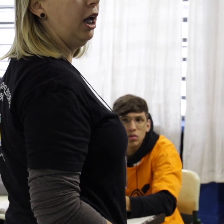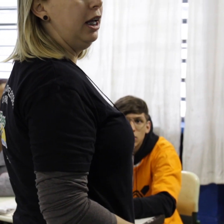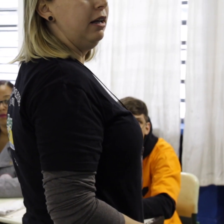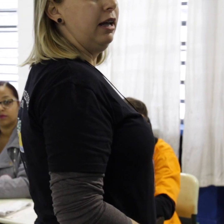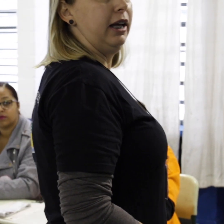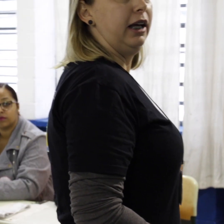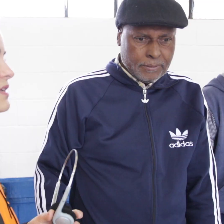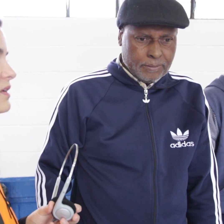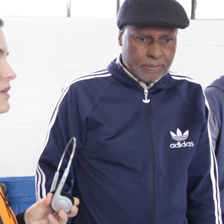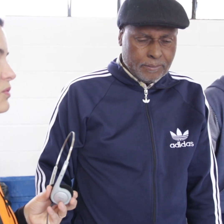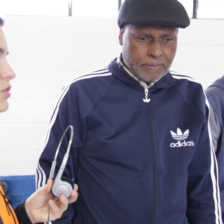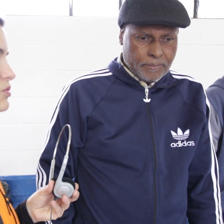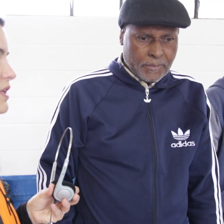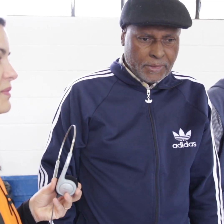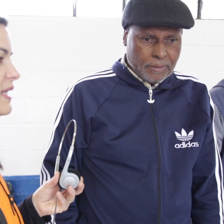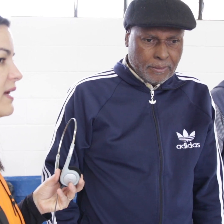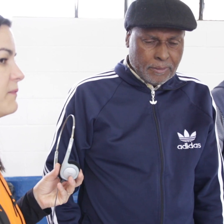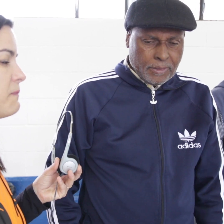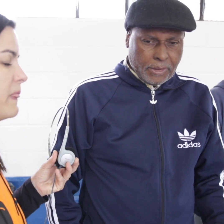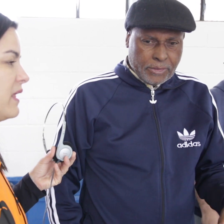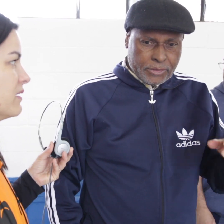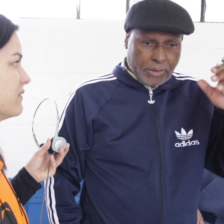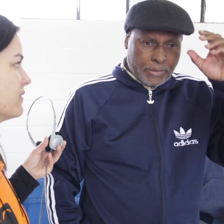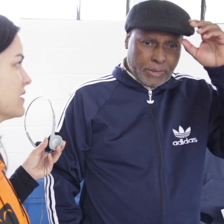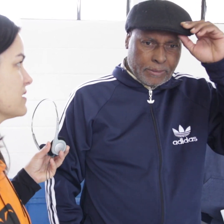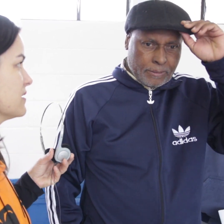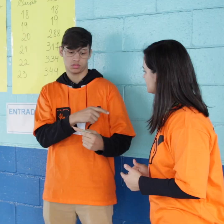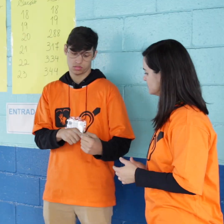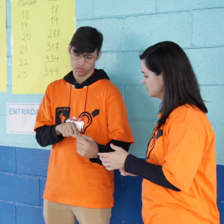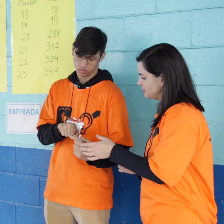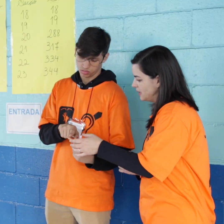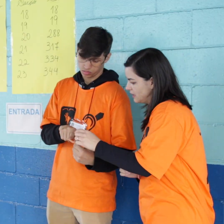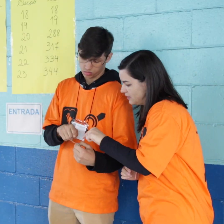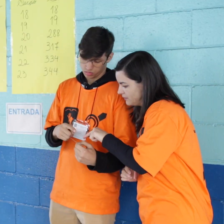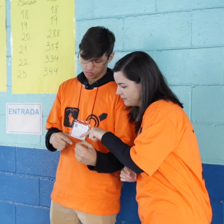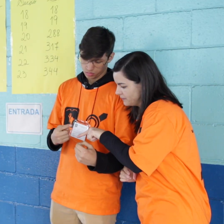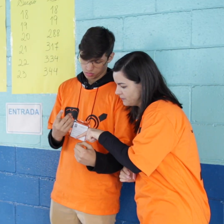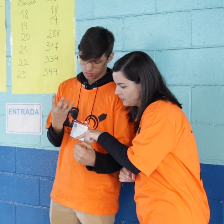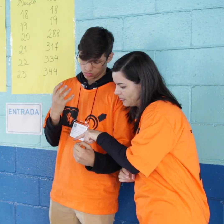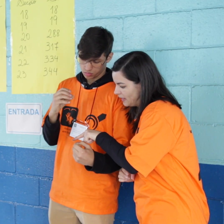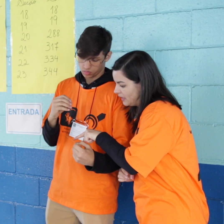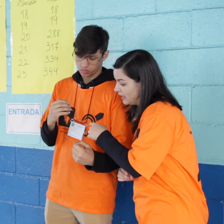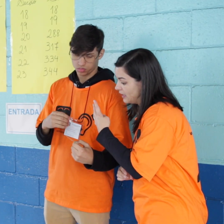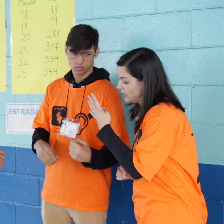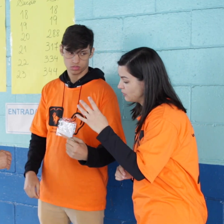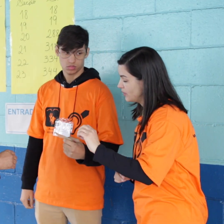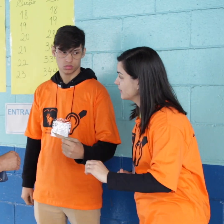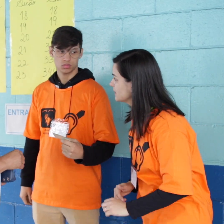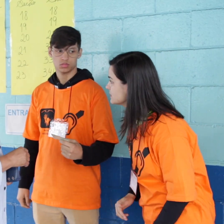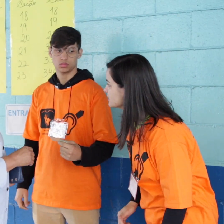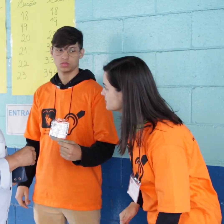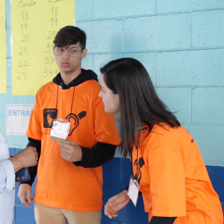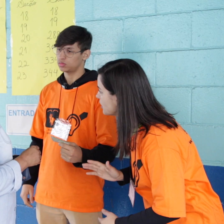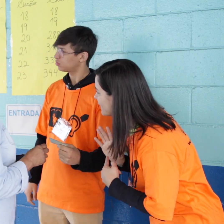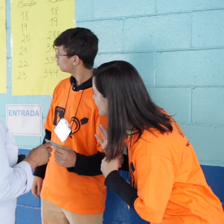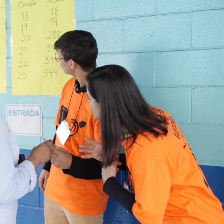local e buscar as adequações de acessibilidade necessárias além de no dia da votação auxiliar os eleitores que demandem esse apoio